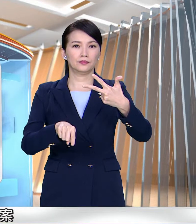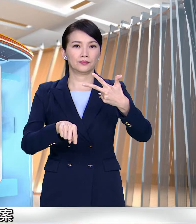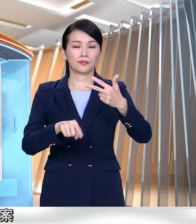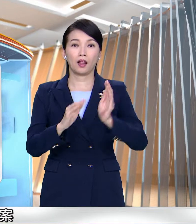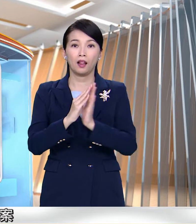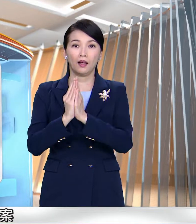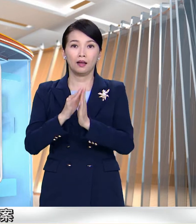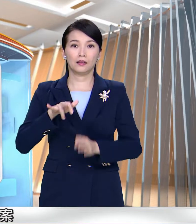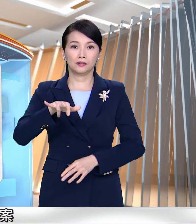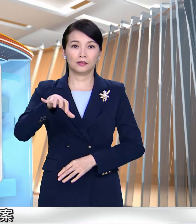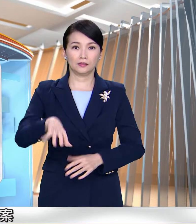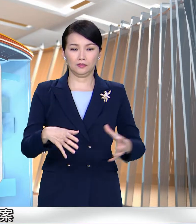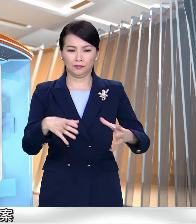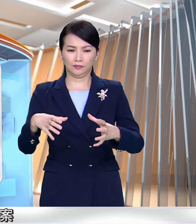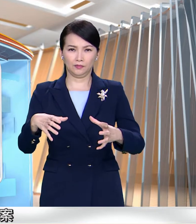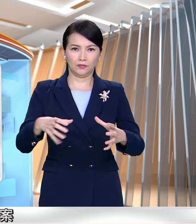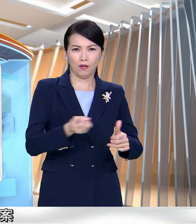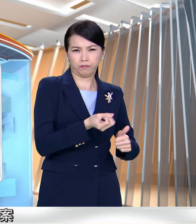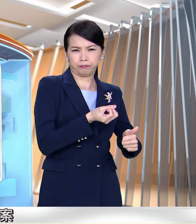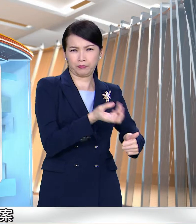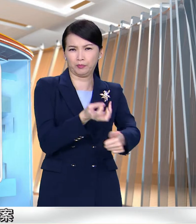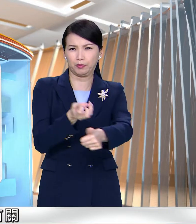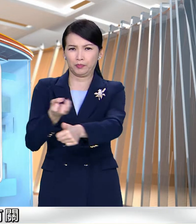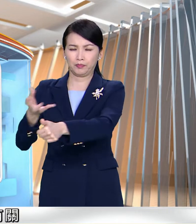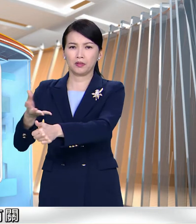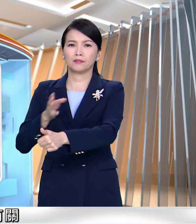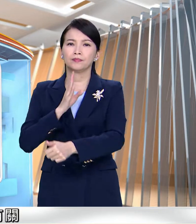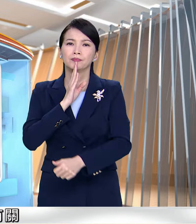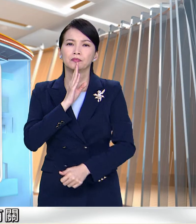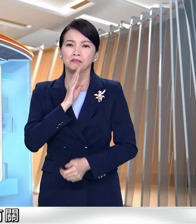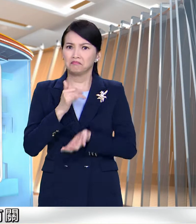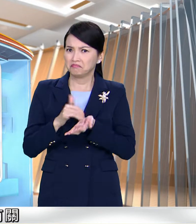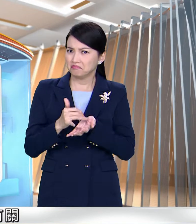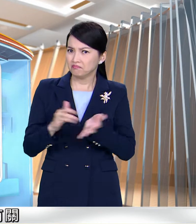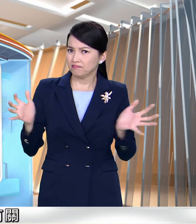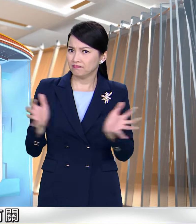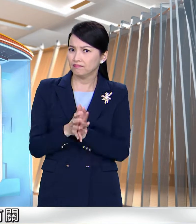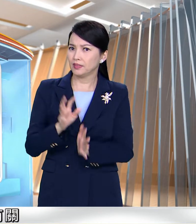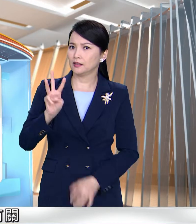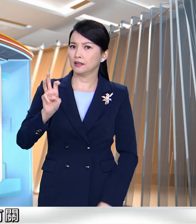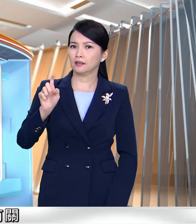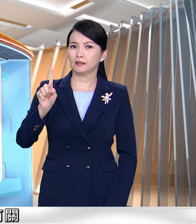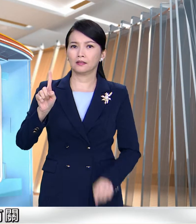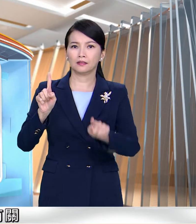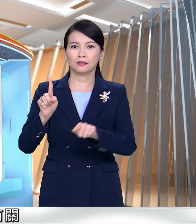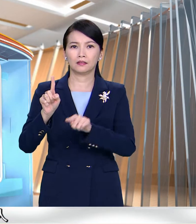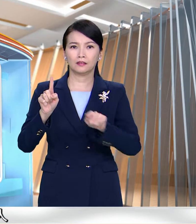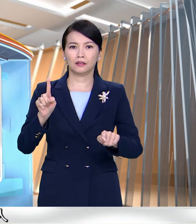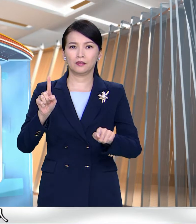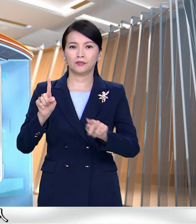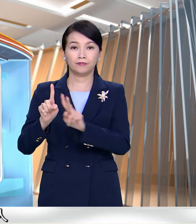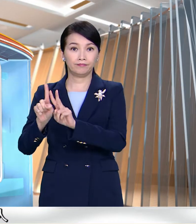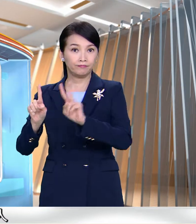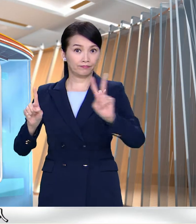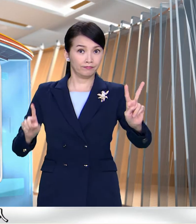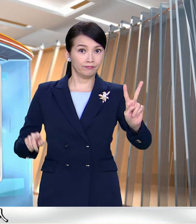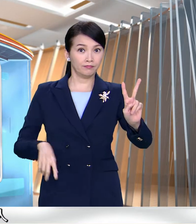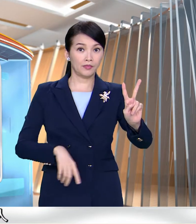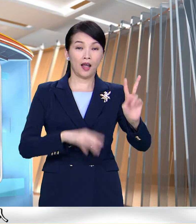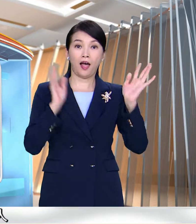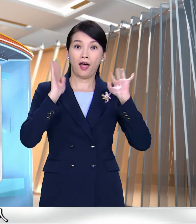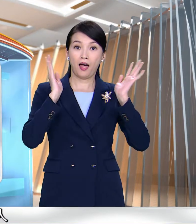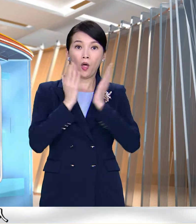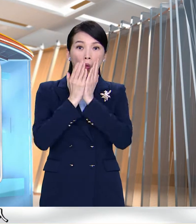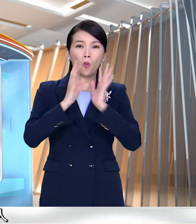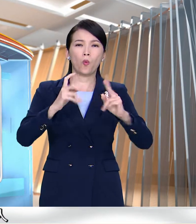昨天是新增了7例本土个案，都跟桃机群聚事件有关，累计确诊已经